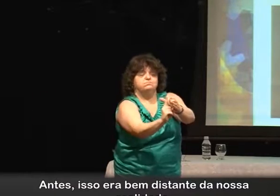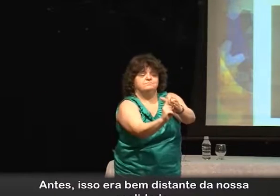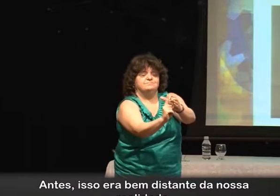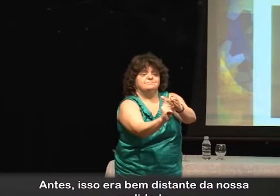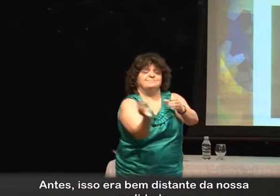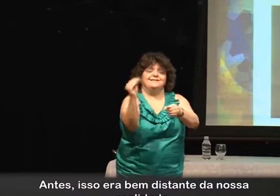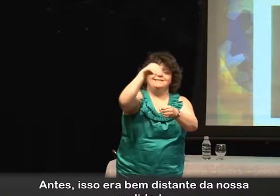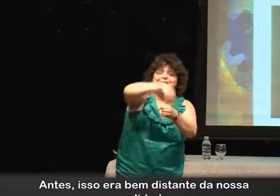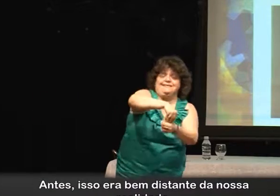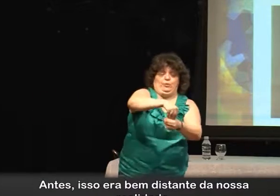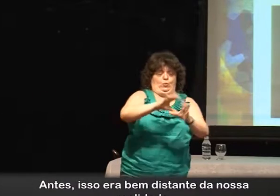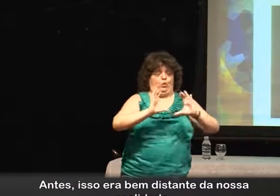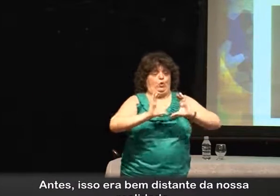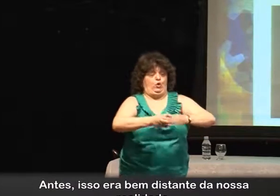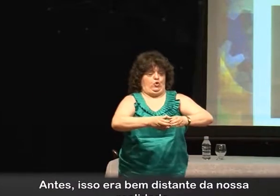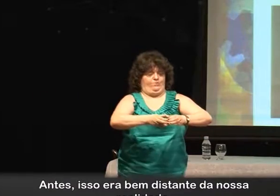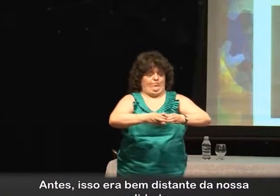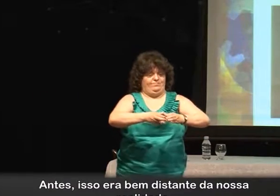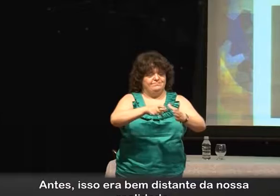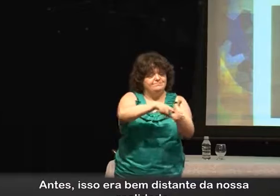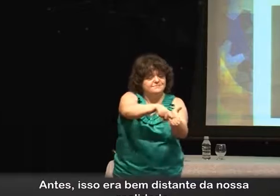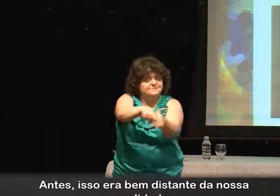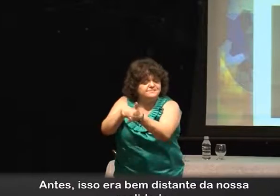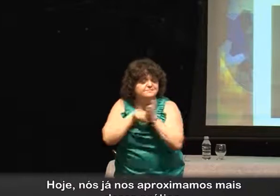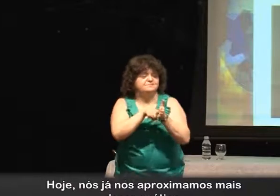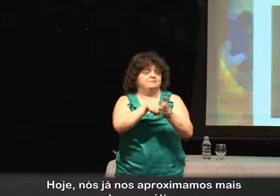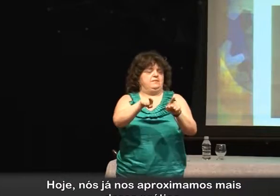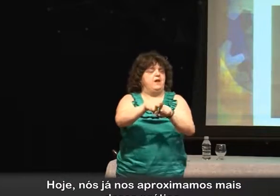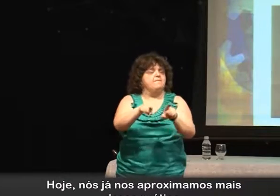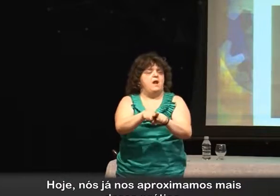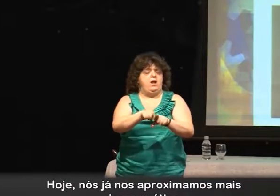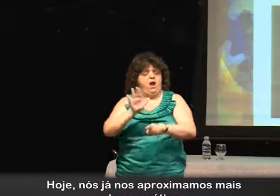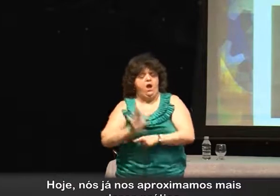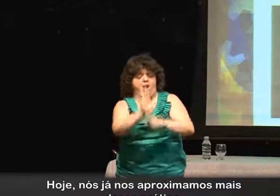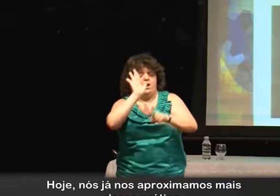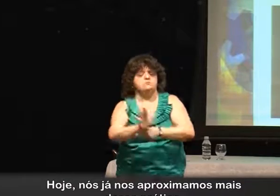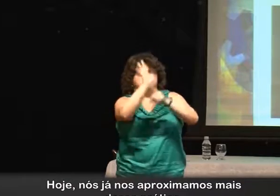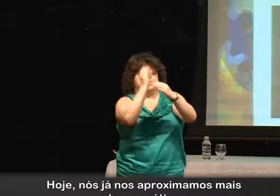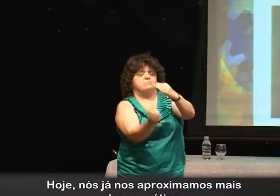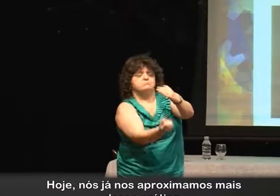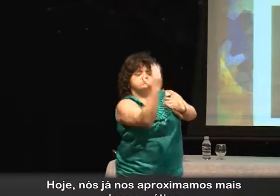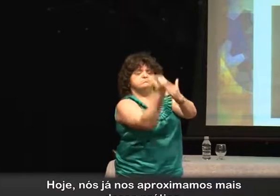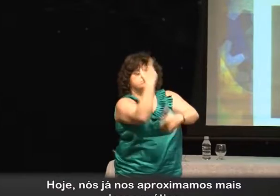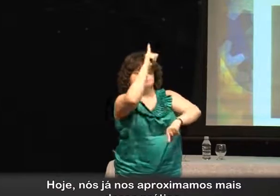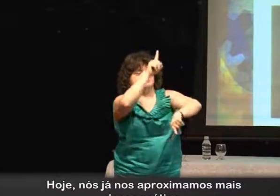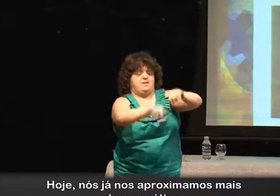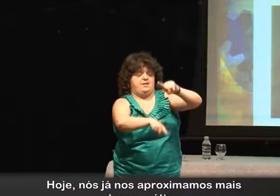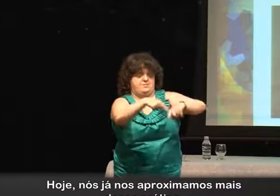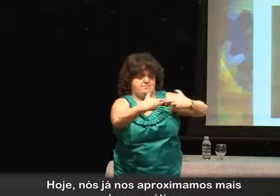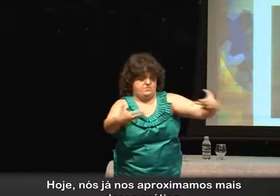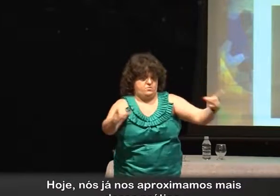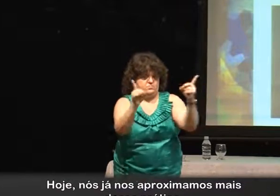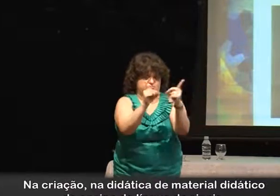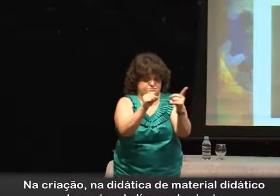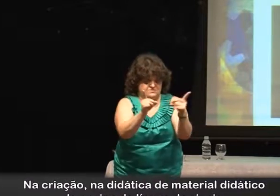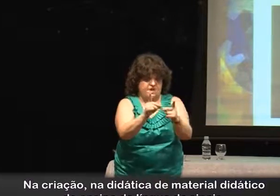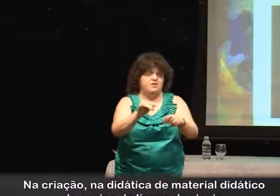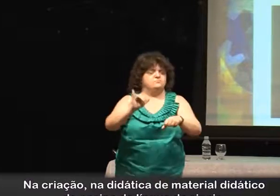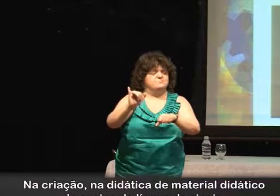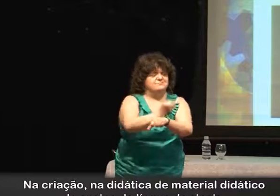Antes, isso era bem distante da nossa realidade. Hoje, nós já nos aproximamos mais desta prática, na criação,